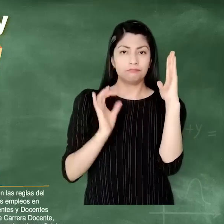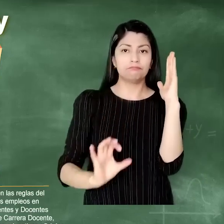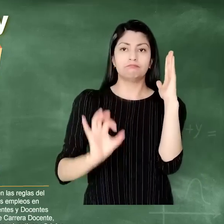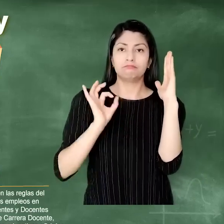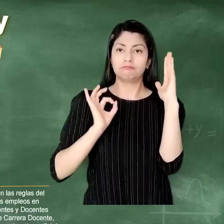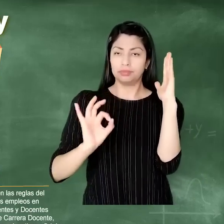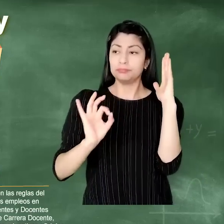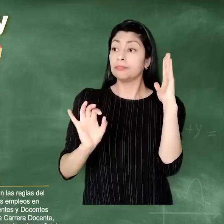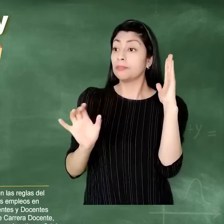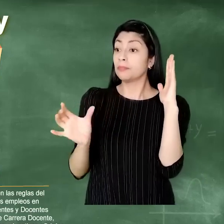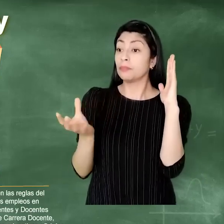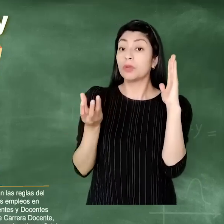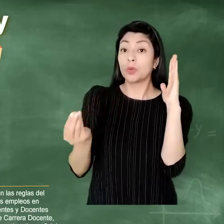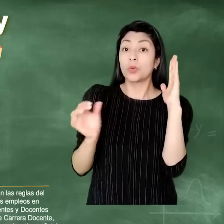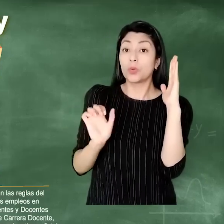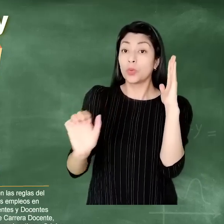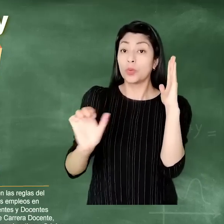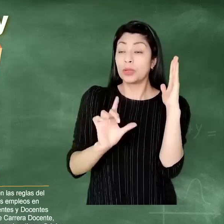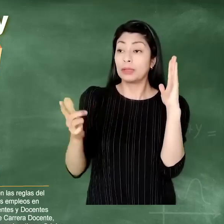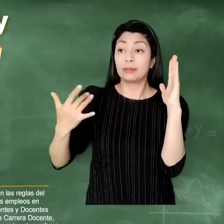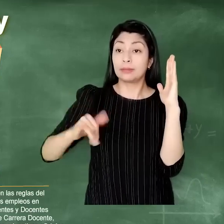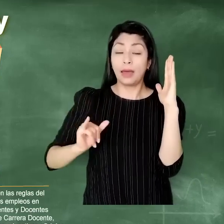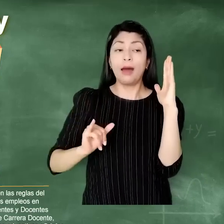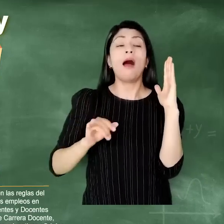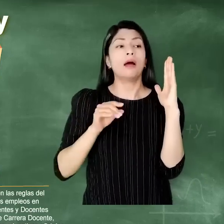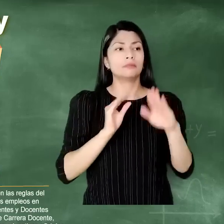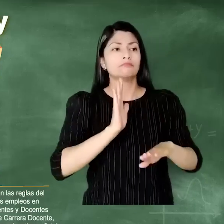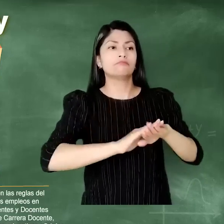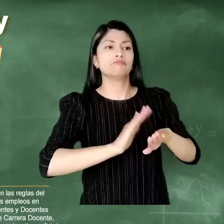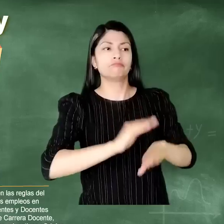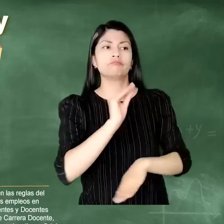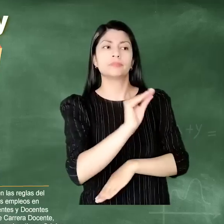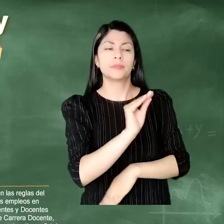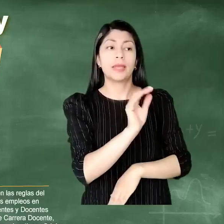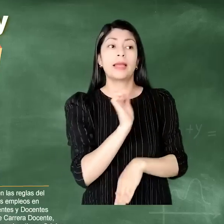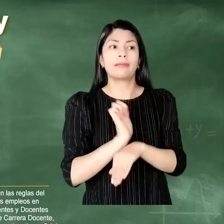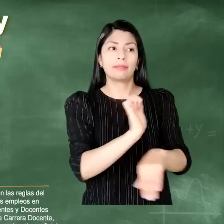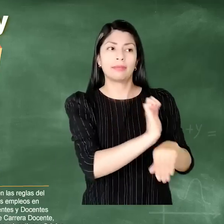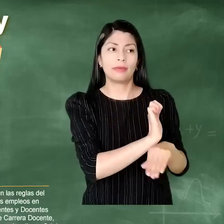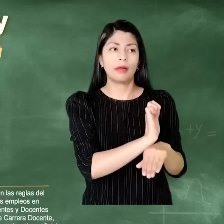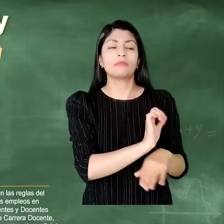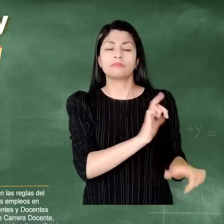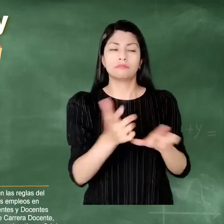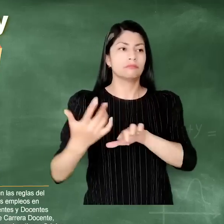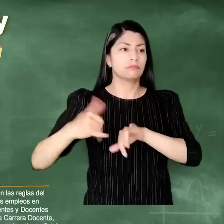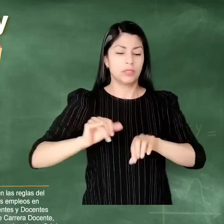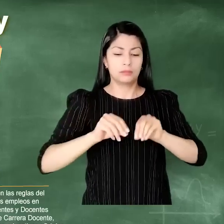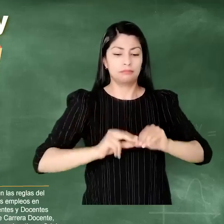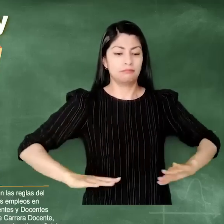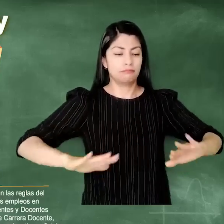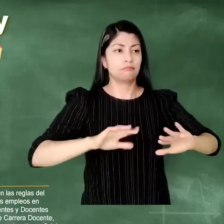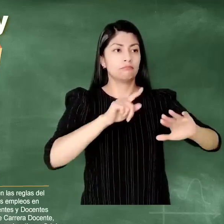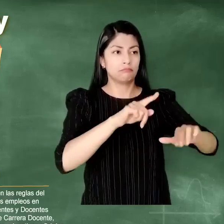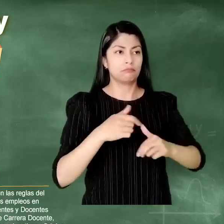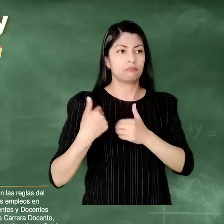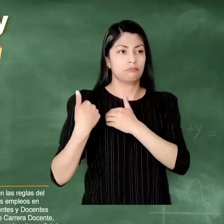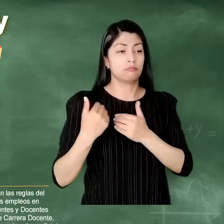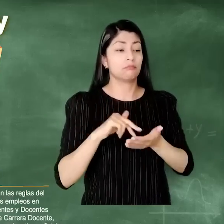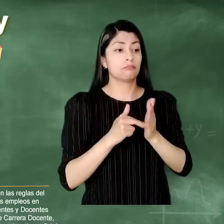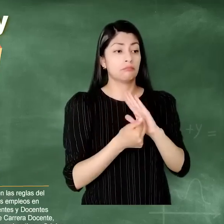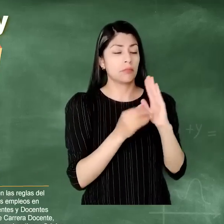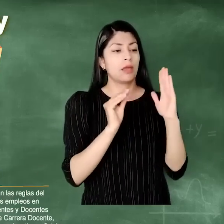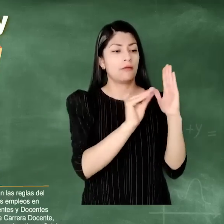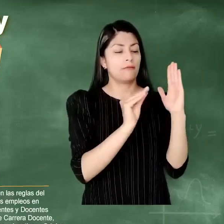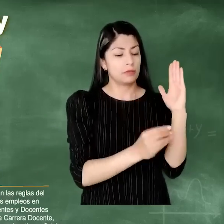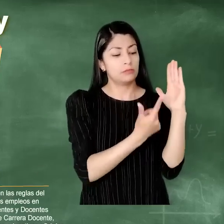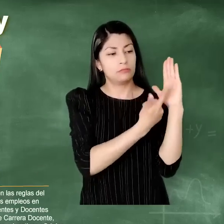la CNS se comunicará a la correspondiente entidad territorial certificada la firmeza de dicha lista, por el medio